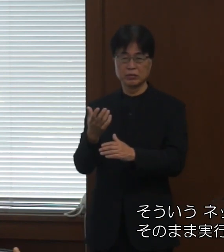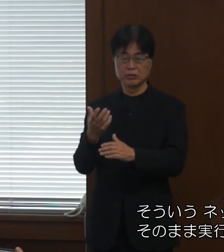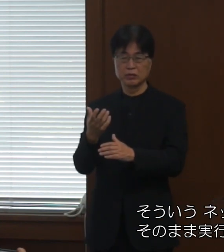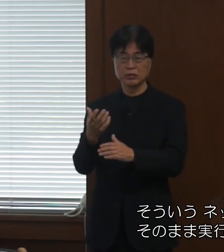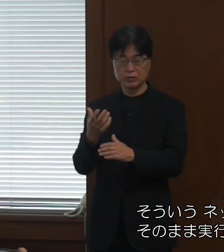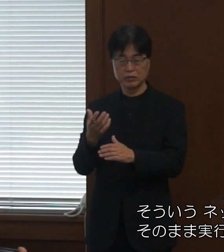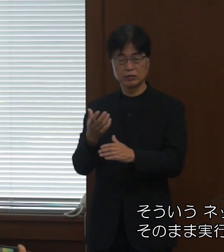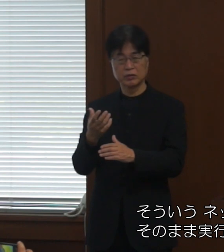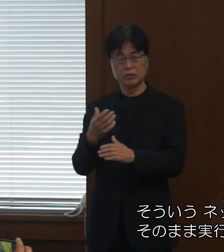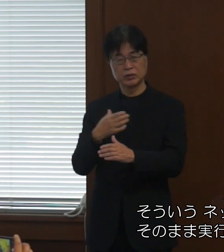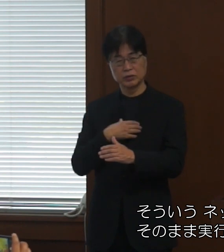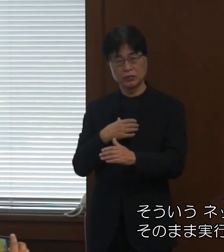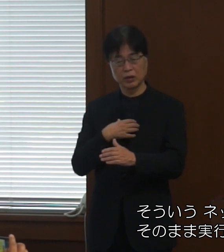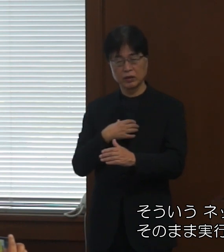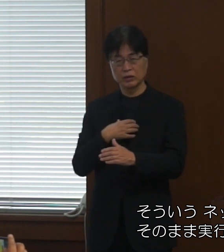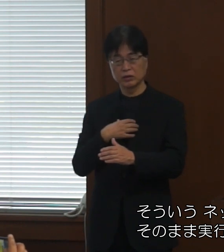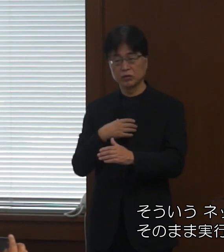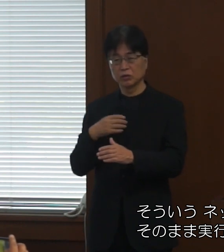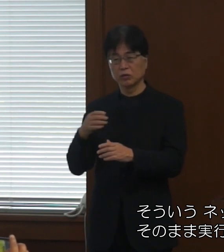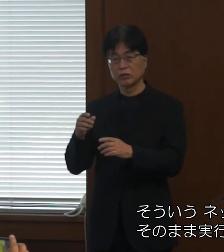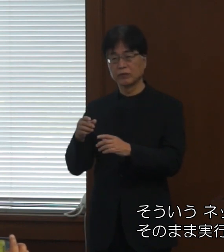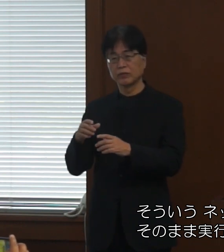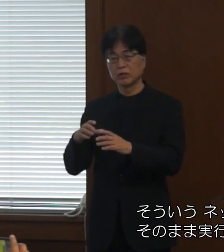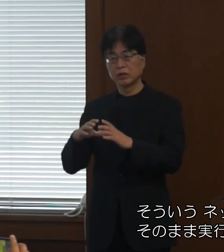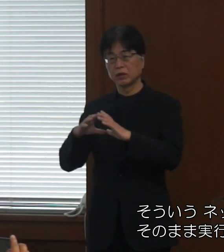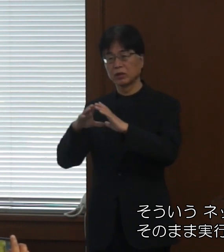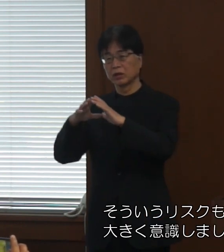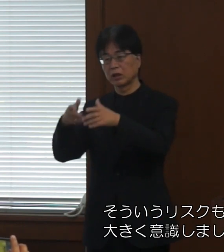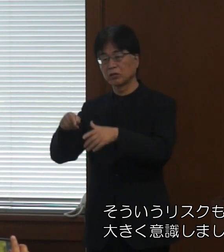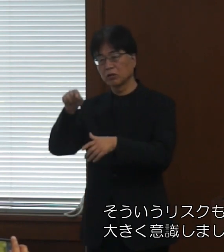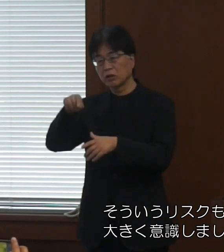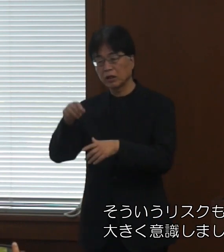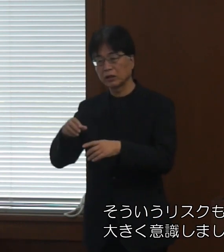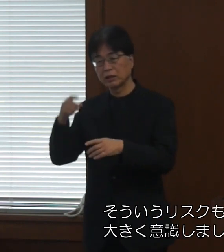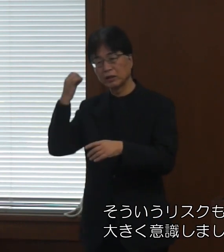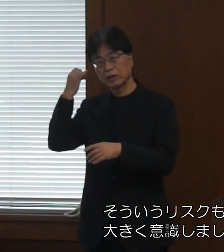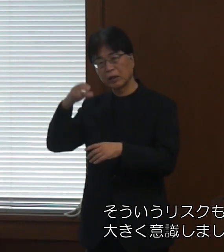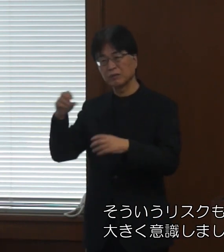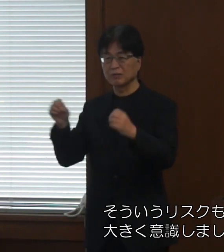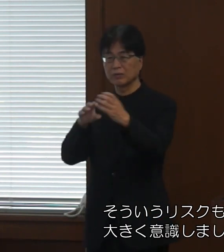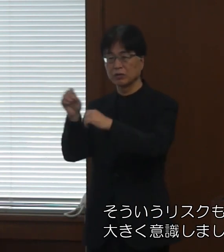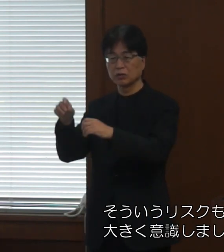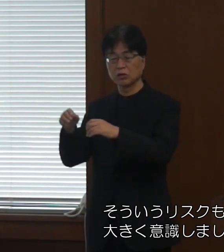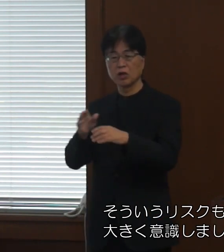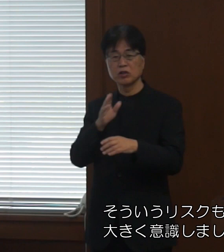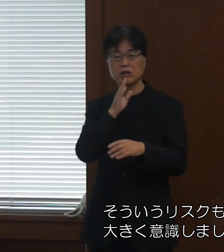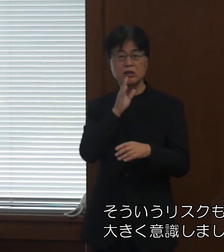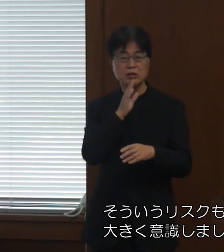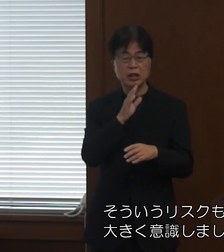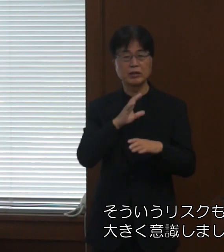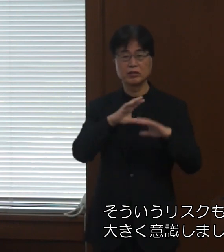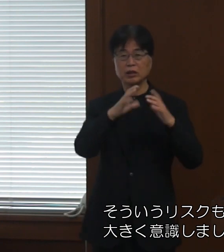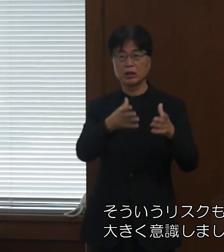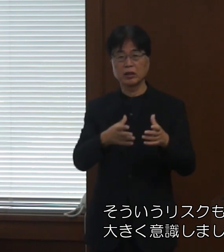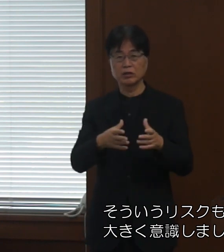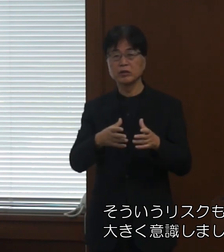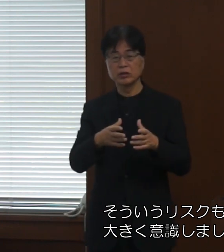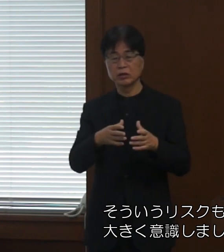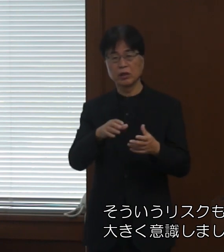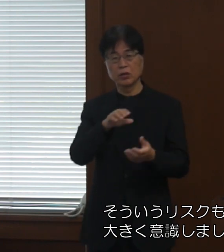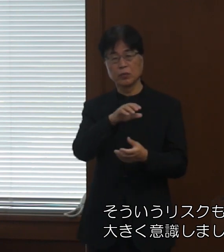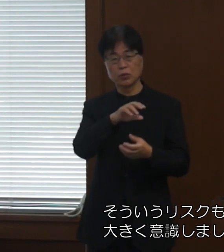ネット上での意見交換がそのまま実行行為に移るというそういうリスクも孕んでいるということを大きく